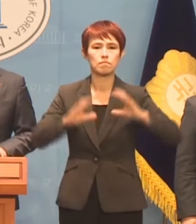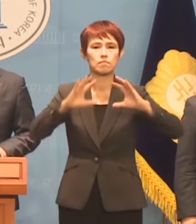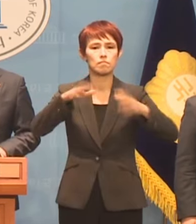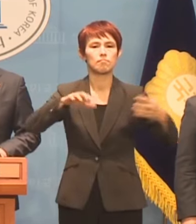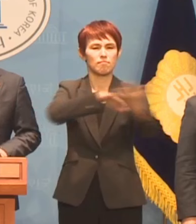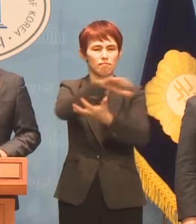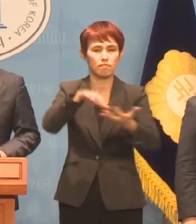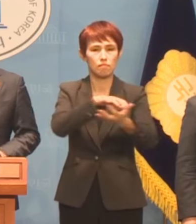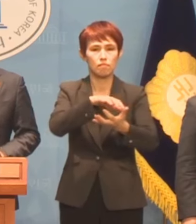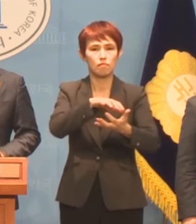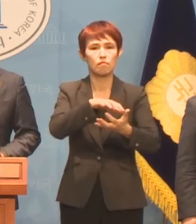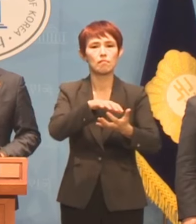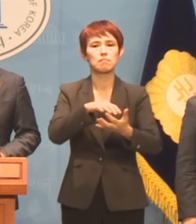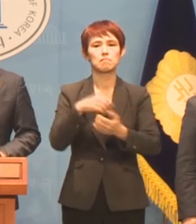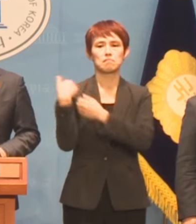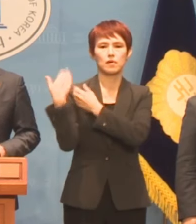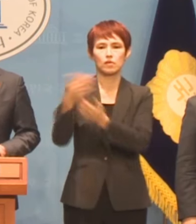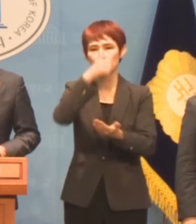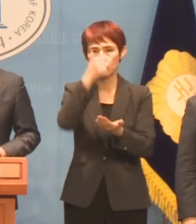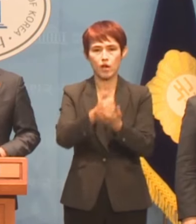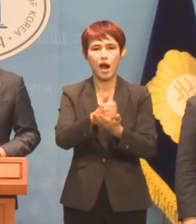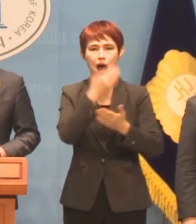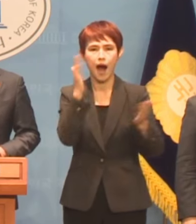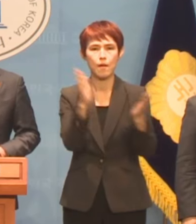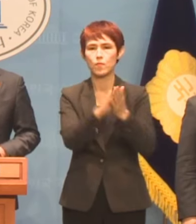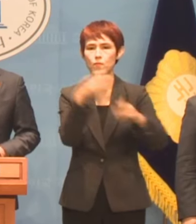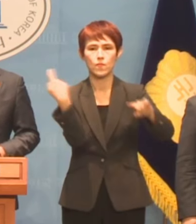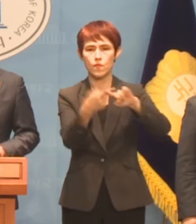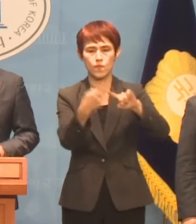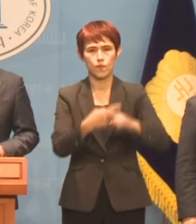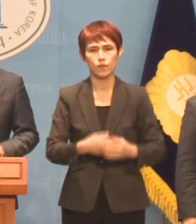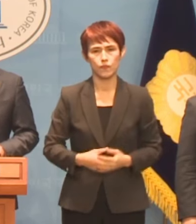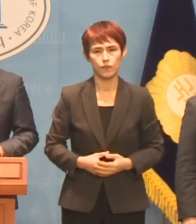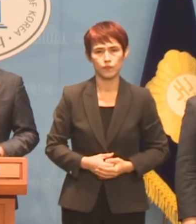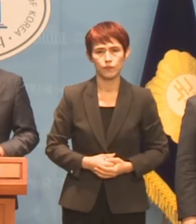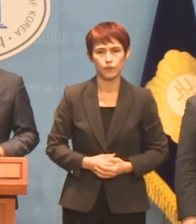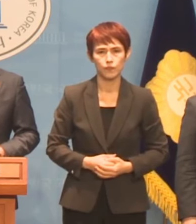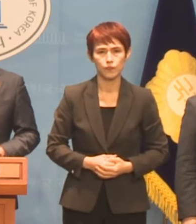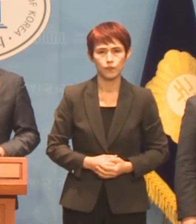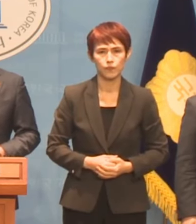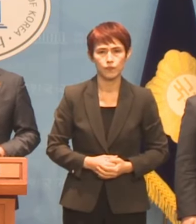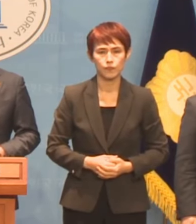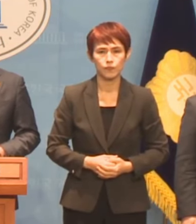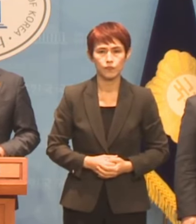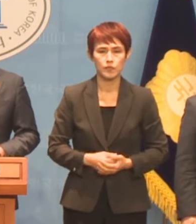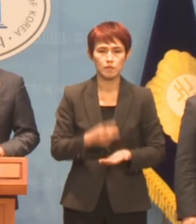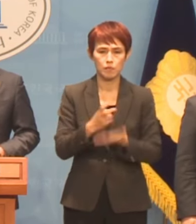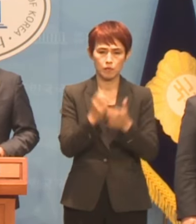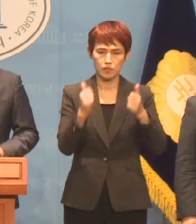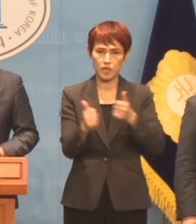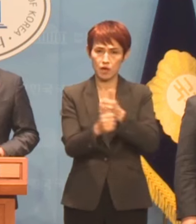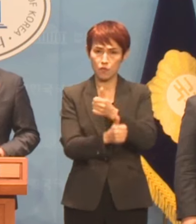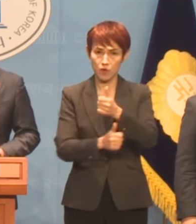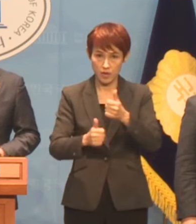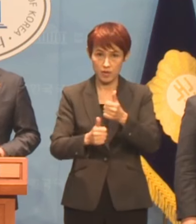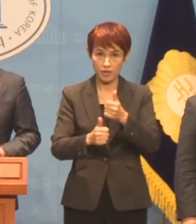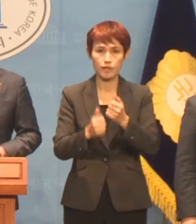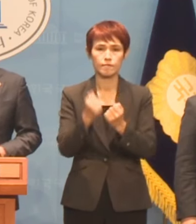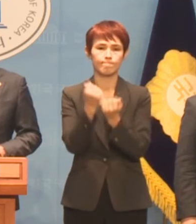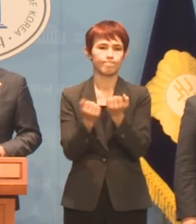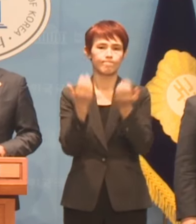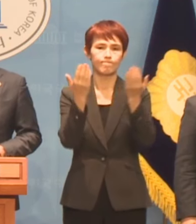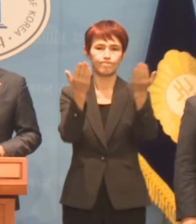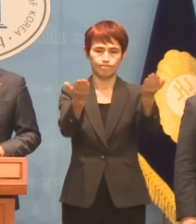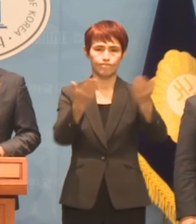방조 혹은 범인 도피의 방조의 공범이 될 것입니다. 이와 같은 점에 대해서 우리 법사위원님들의 기자회견